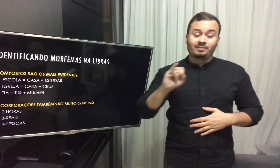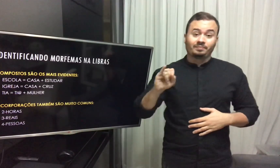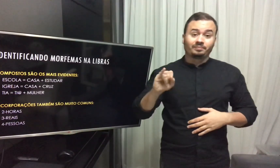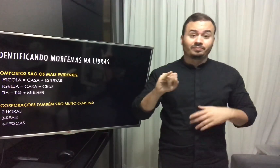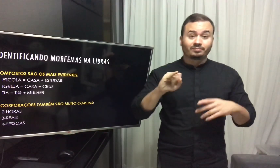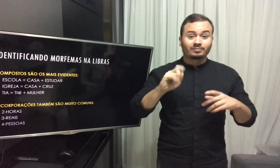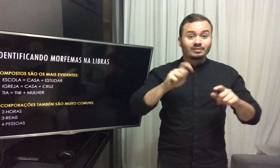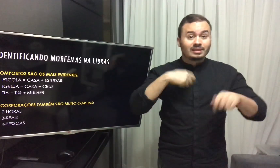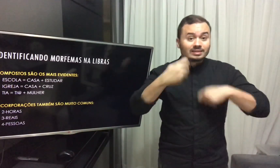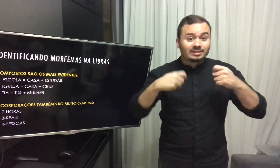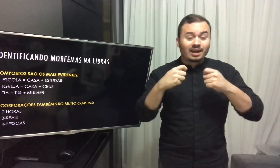Então,